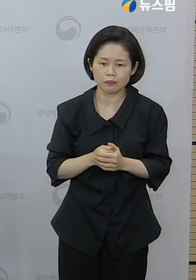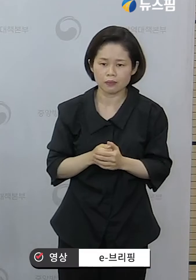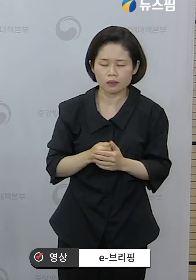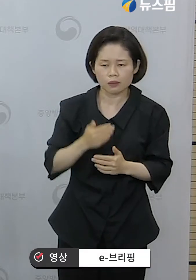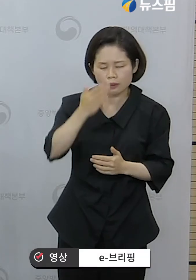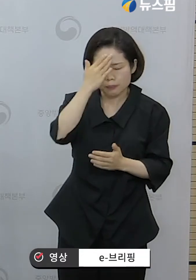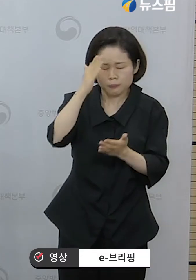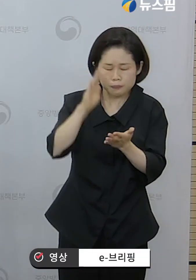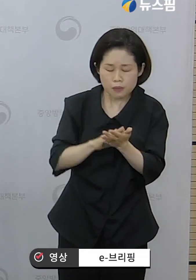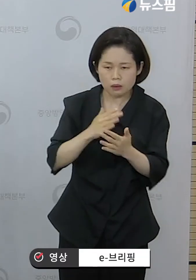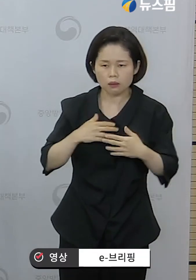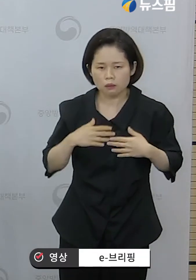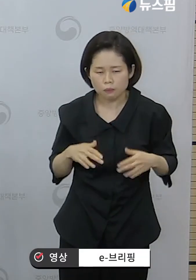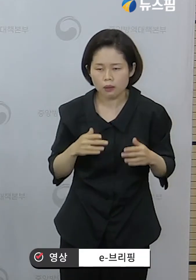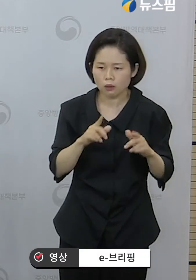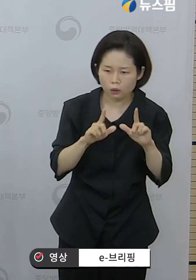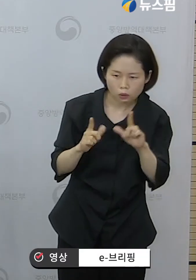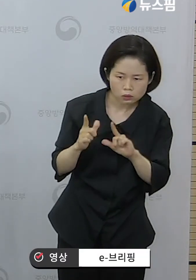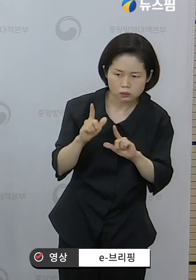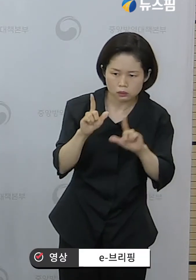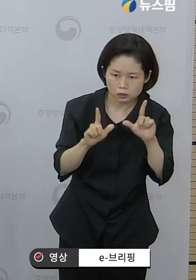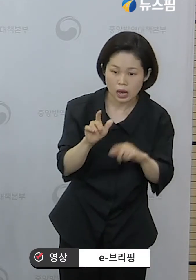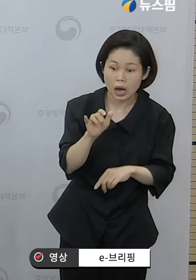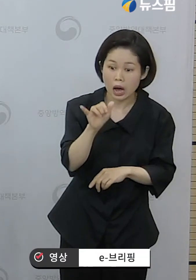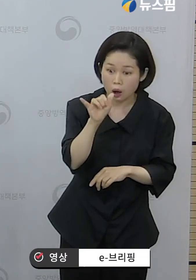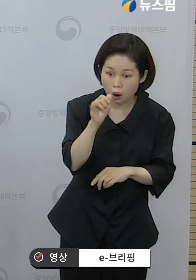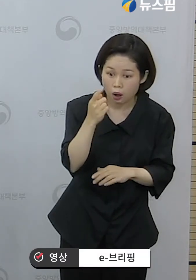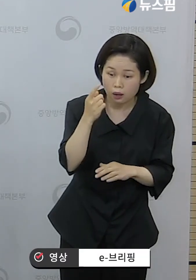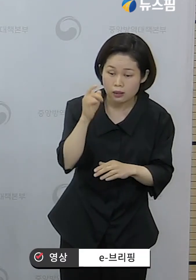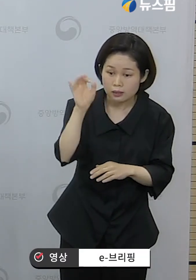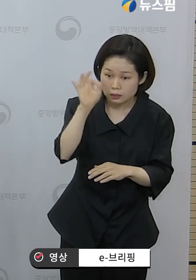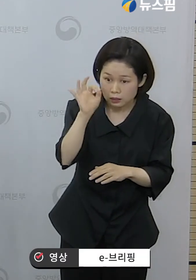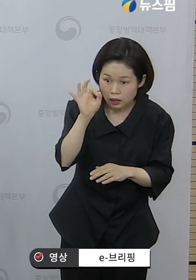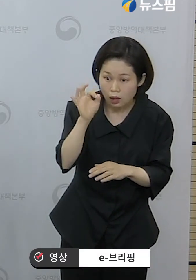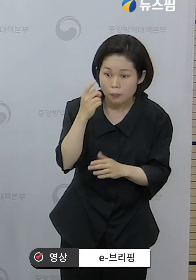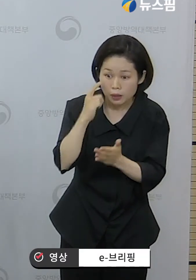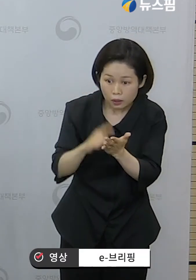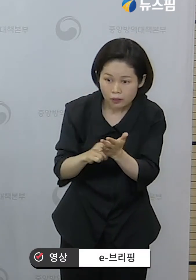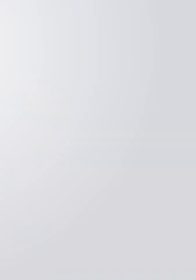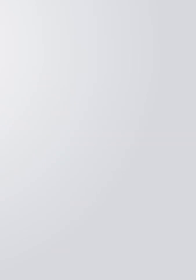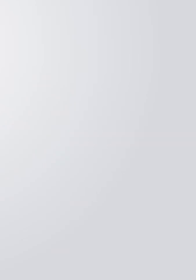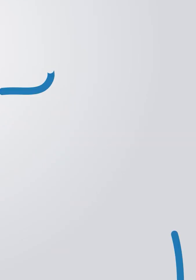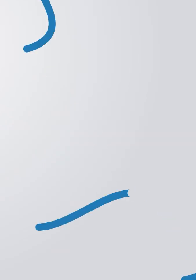찾아서 진단 검사를 시행하는 정책을 지금은 생각하고 있습니다.